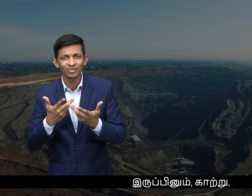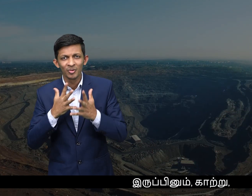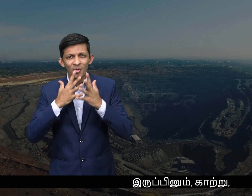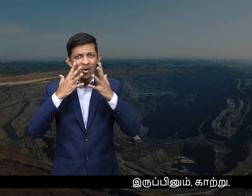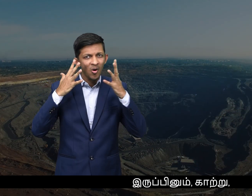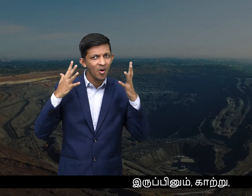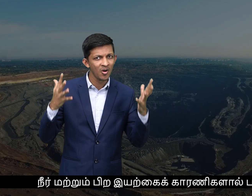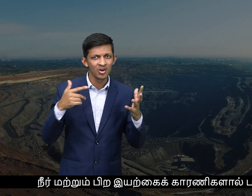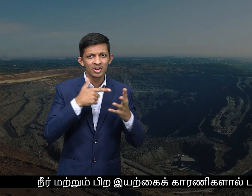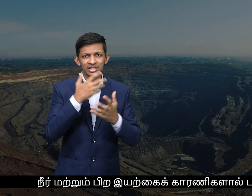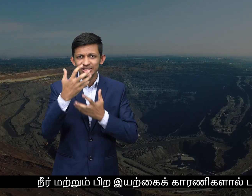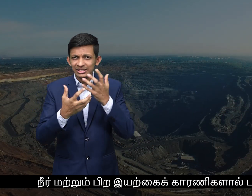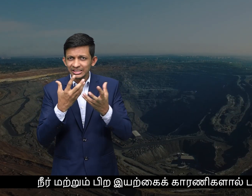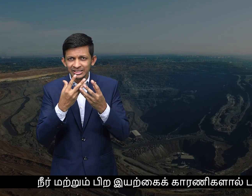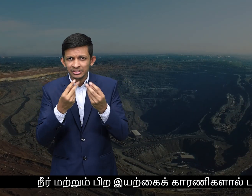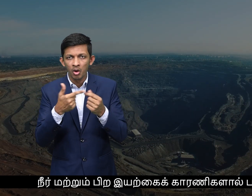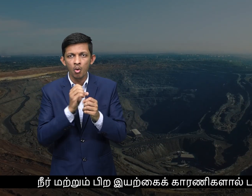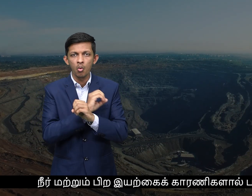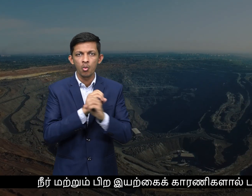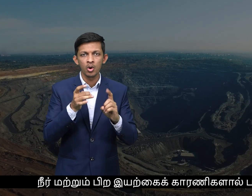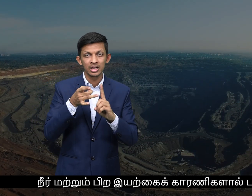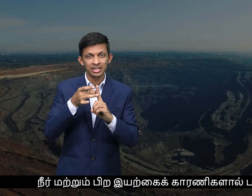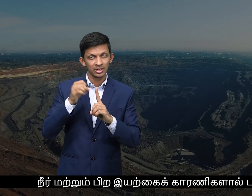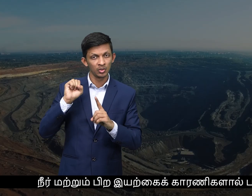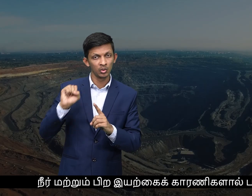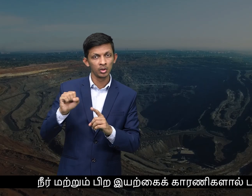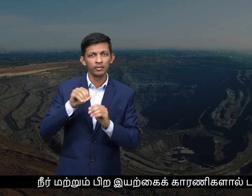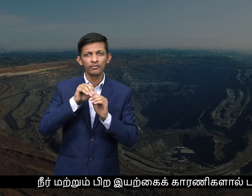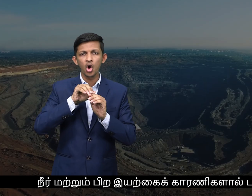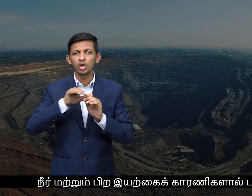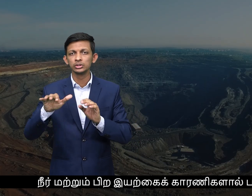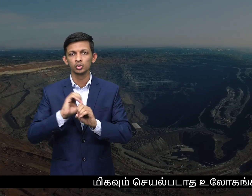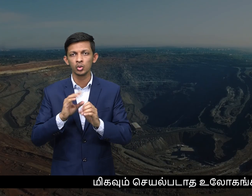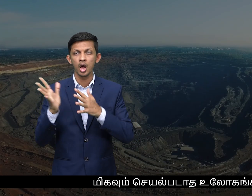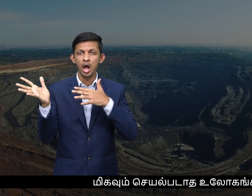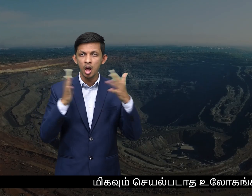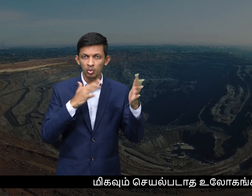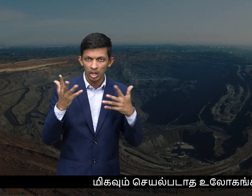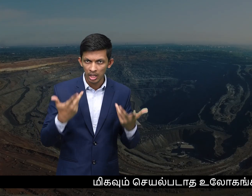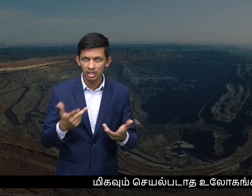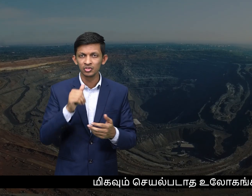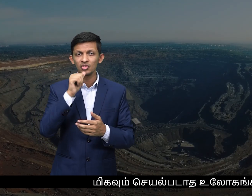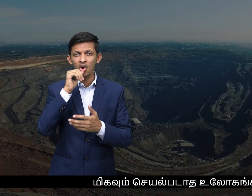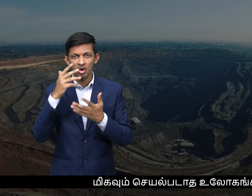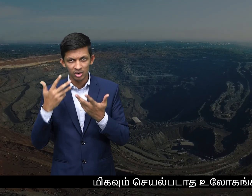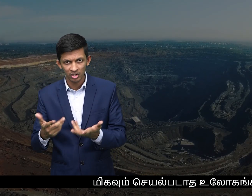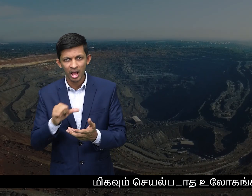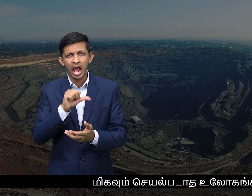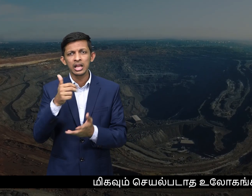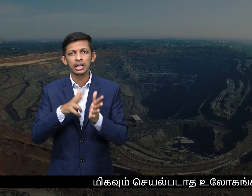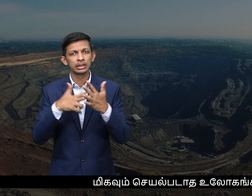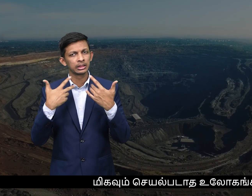இருப்பினும் காற்று, நீர் மற்றும் பிற இயற்கை காரணிகளால் பாதிக்கப்படாத மிகவும் செயல்படாத உலோகங்கள்